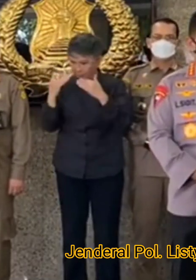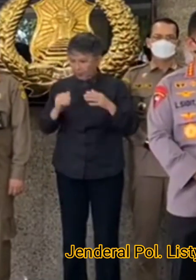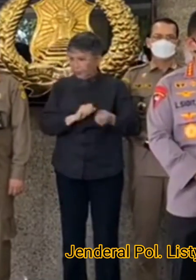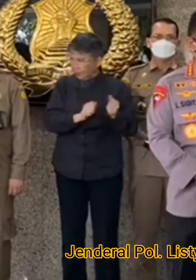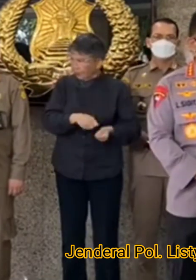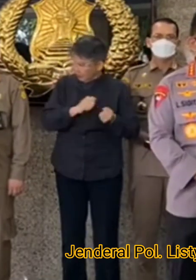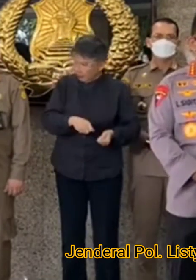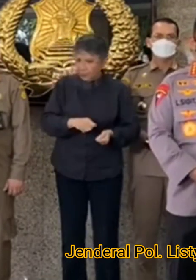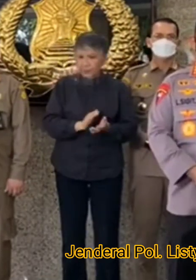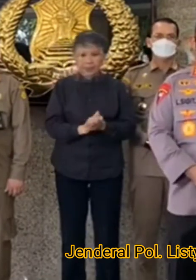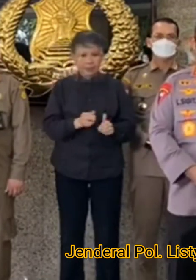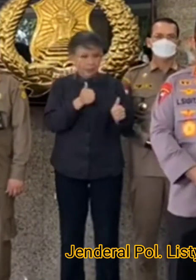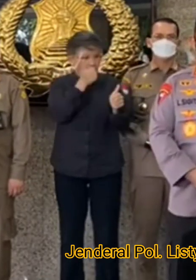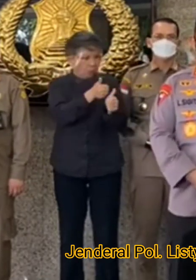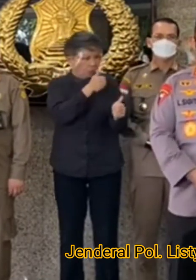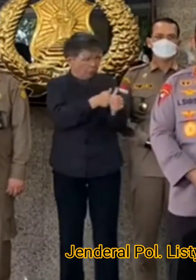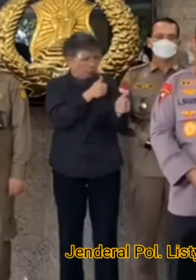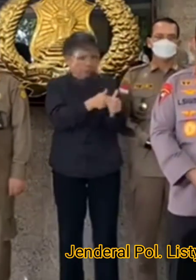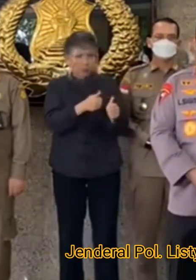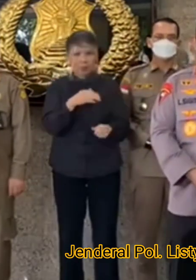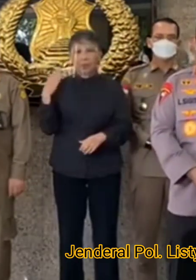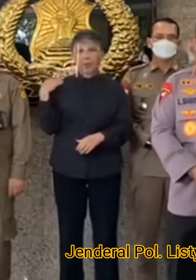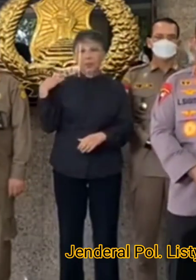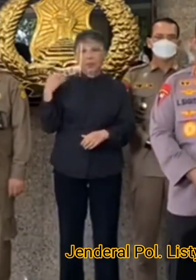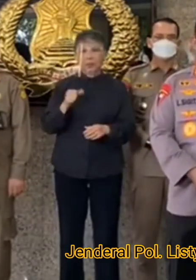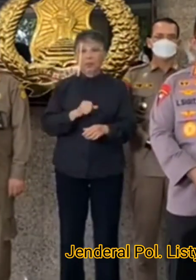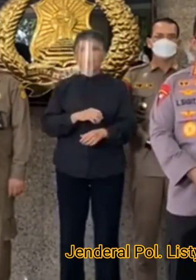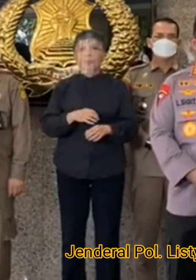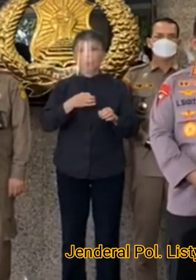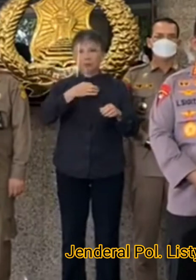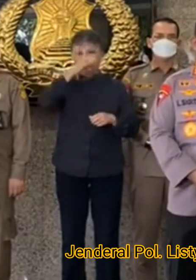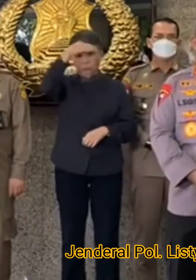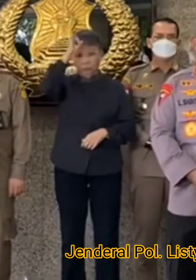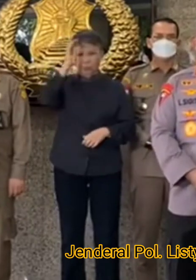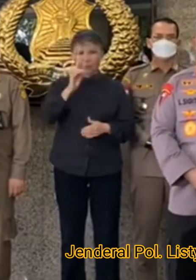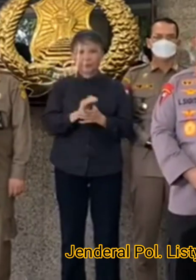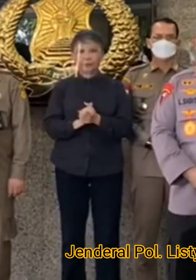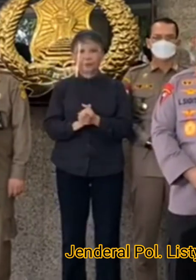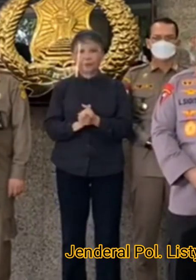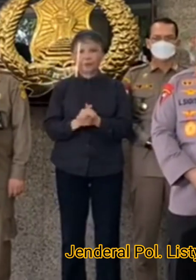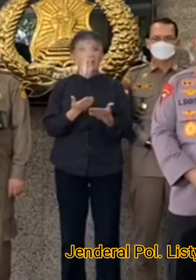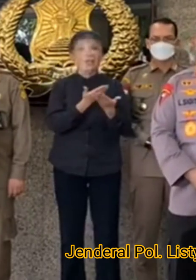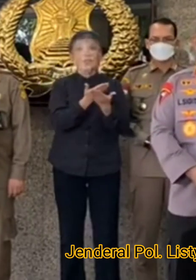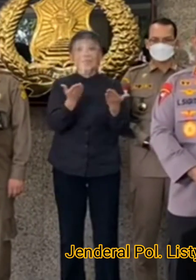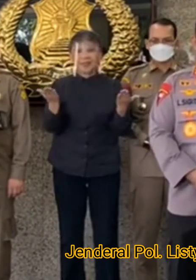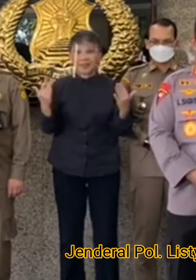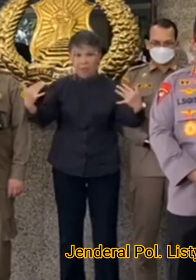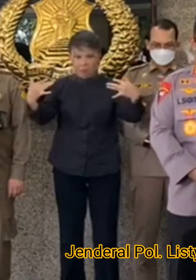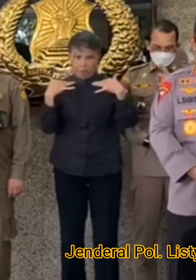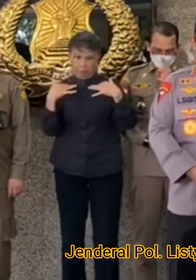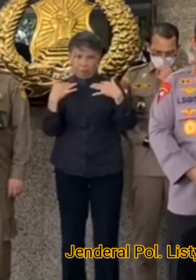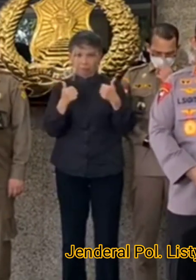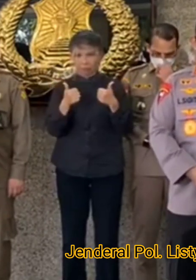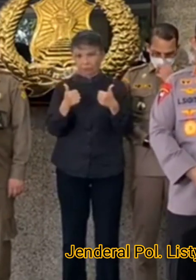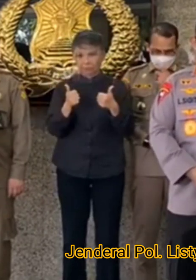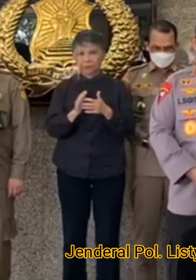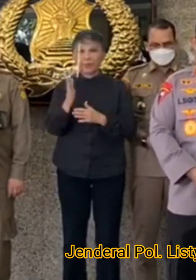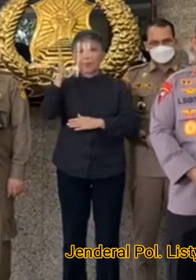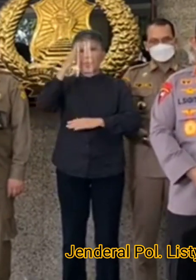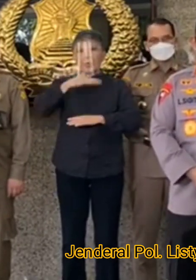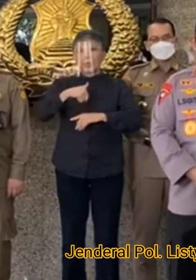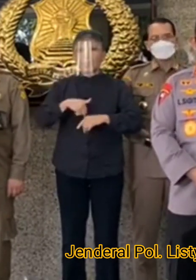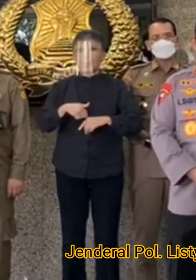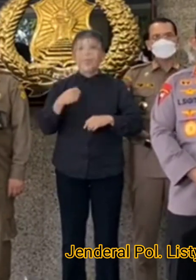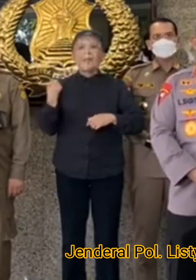kantor jantan rekan-rekan pejabat utama Mabes Polri serta seluruh rekan-rekan media ini